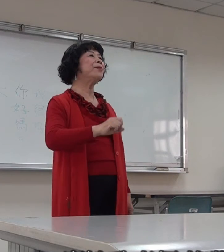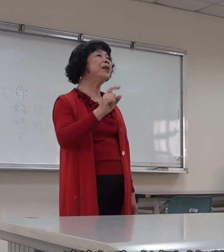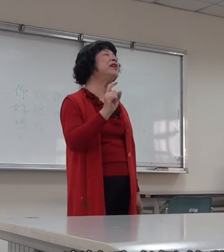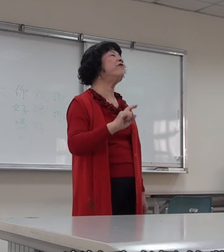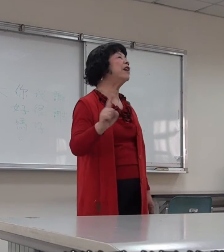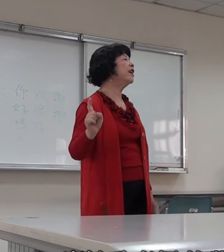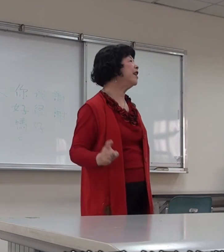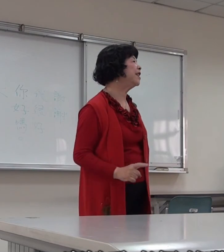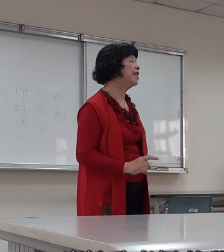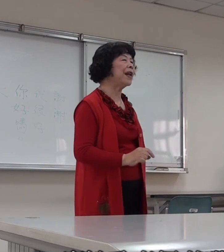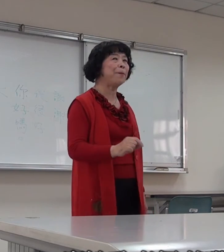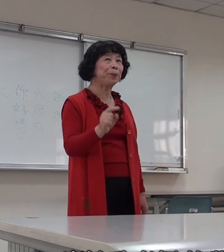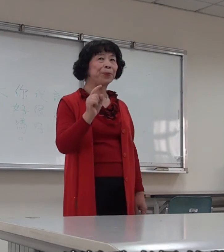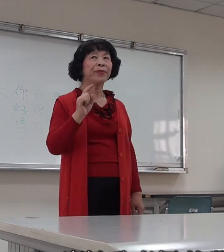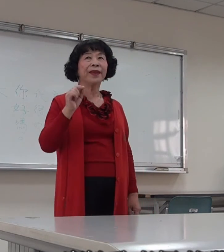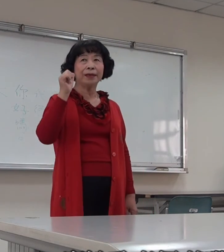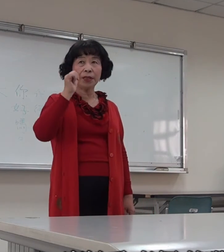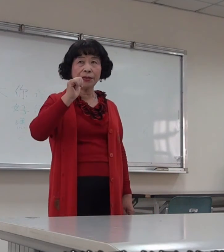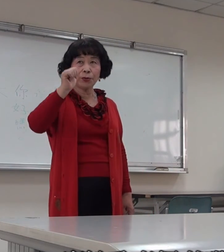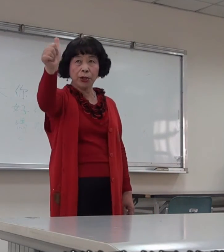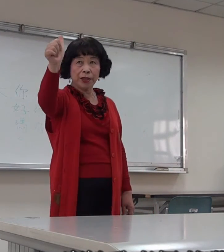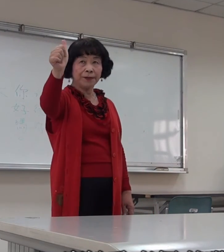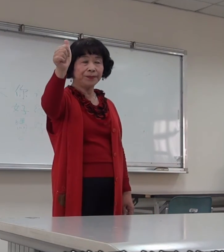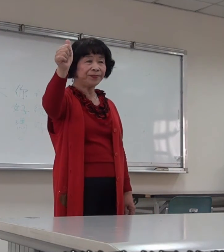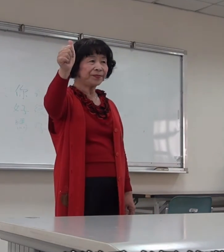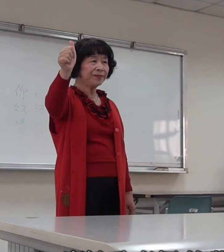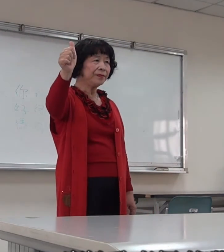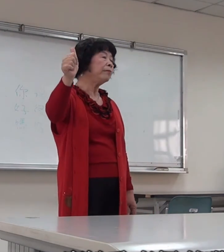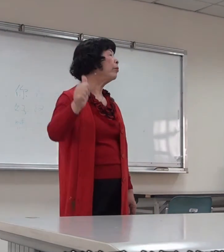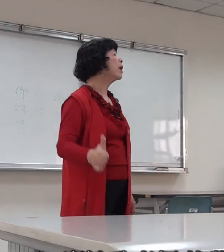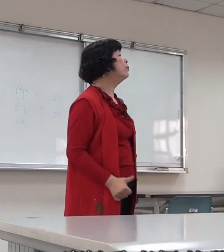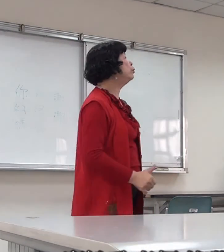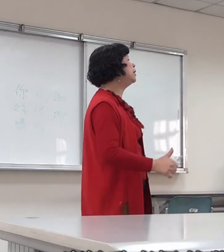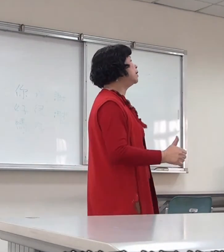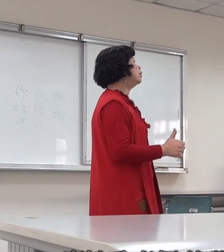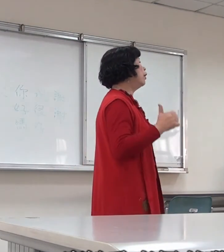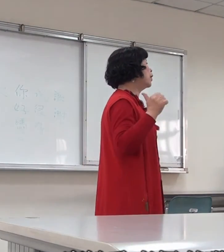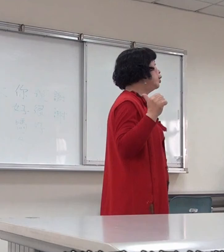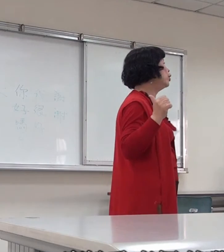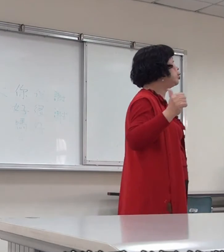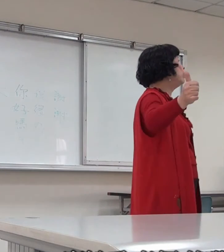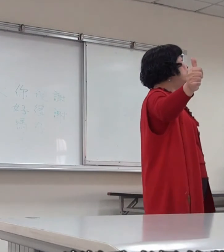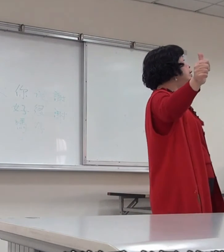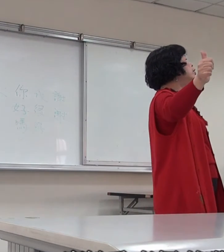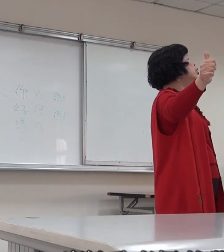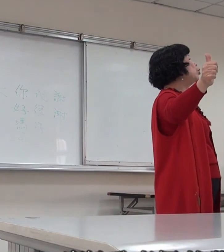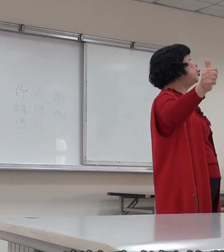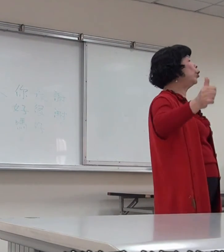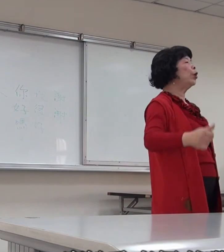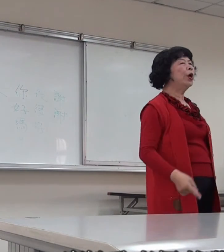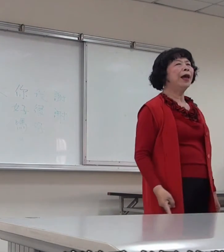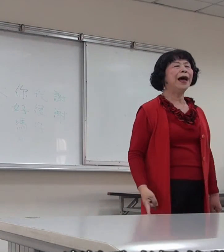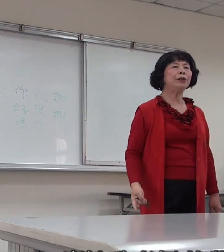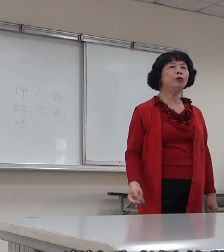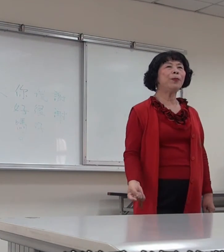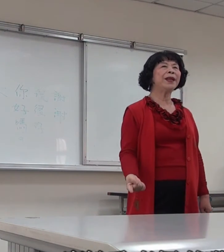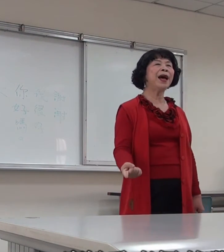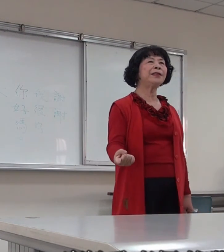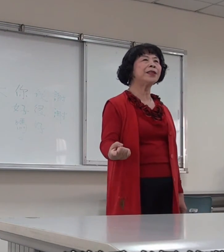么地方的意思啊？就是去。拇指往右一推就是去，啊，就把它食